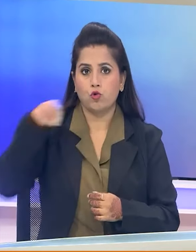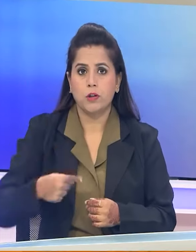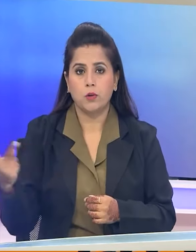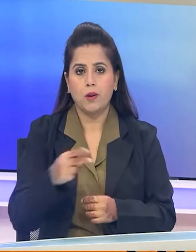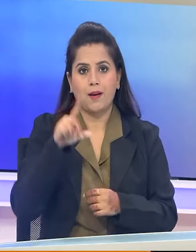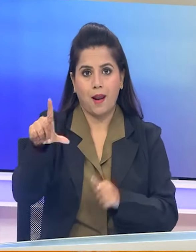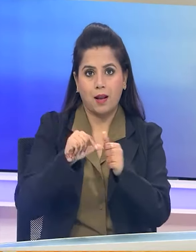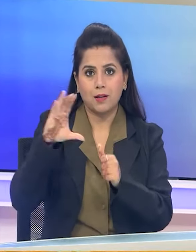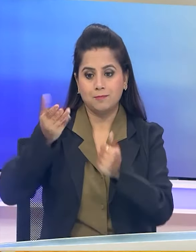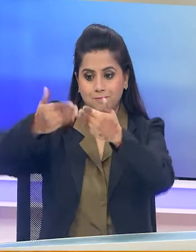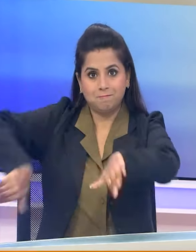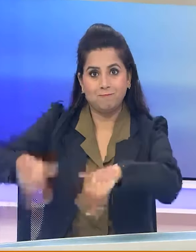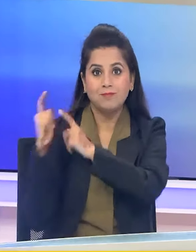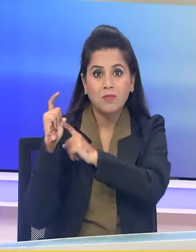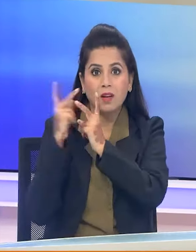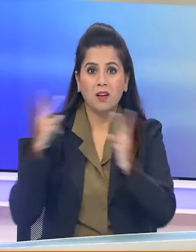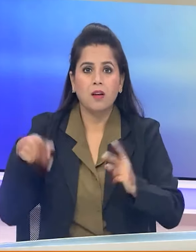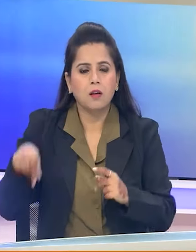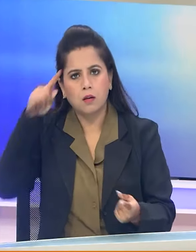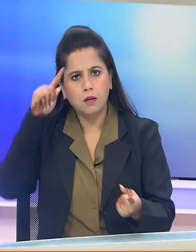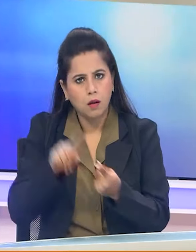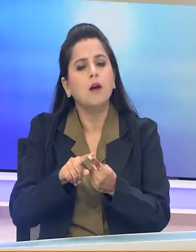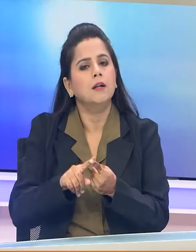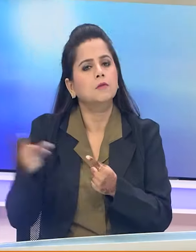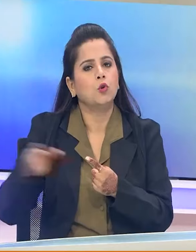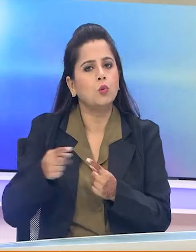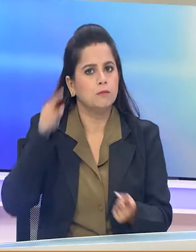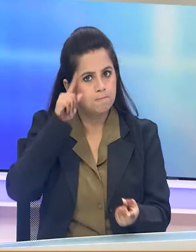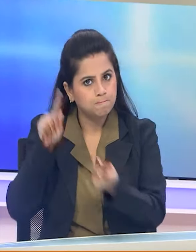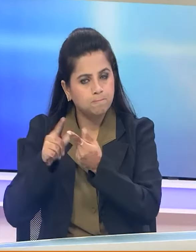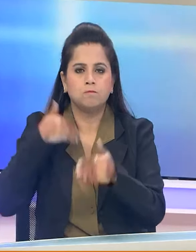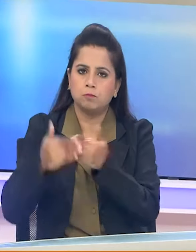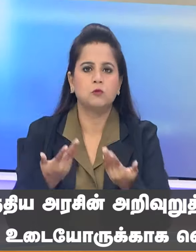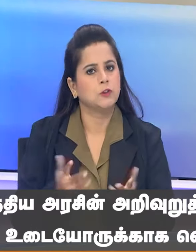एलएसी पर पेट्रोलिंग को लेकर सहमति बन गई है